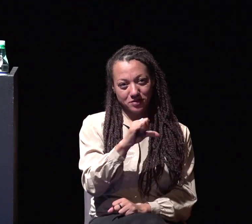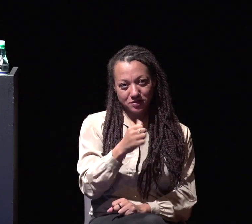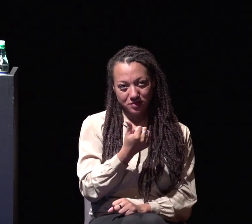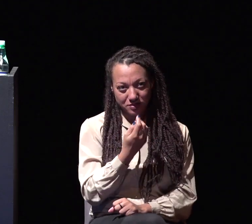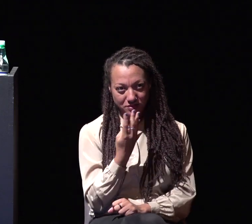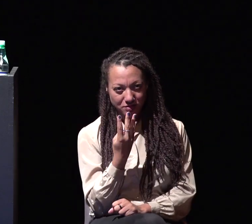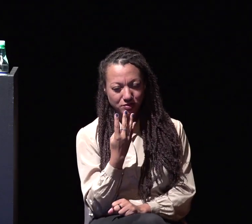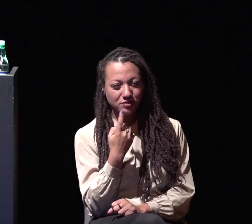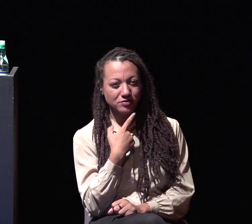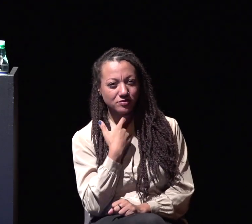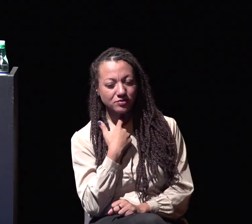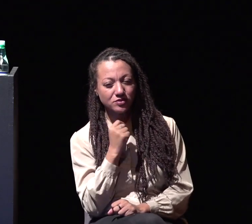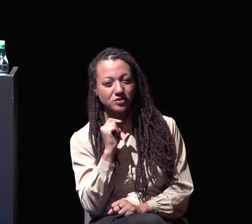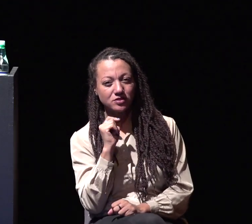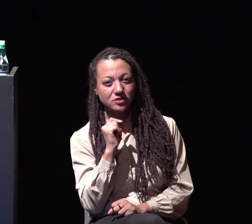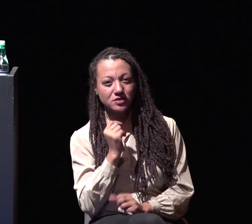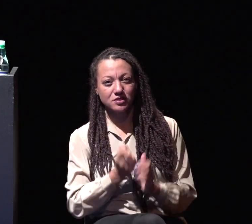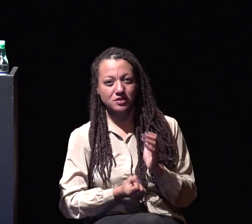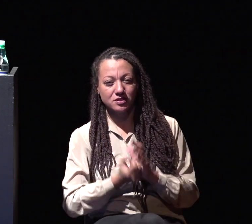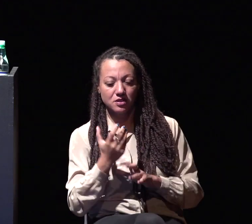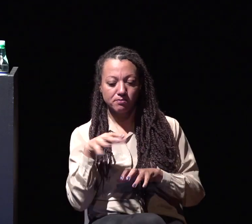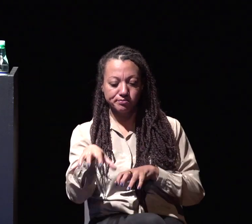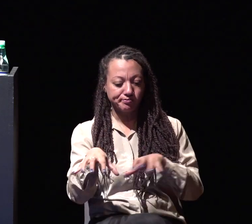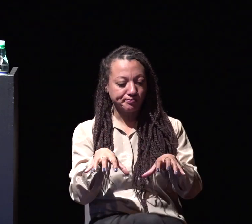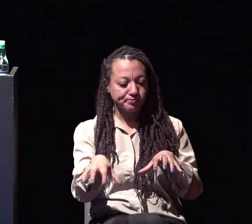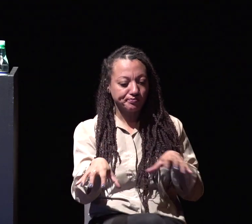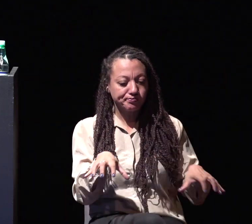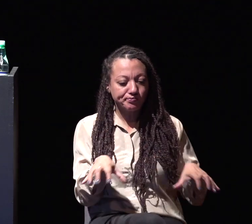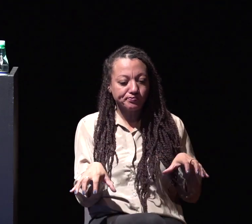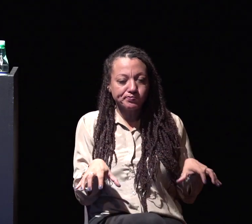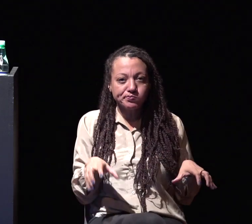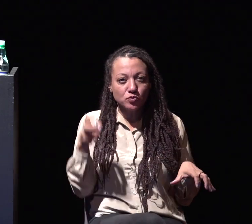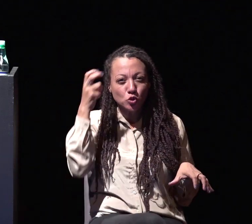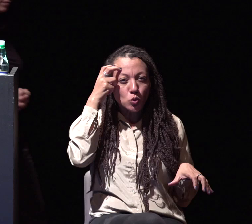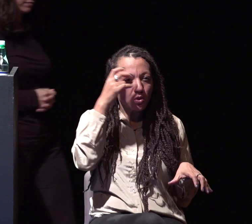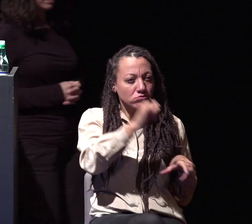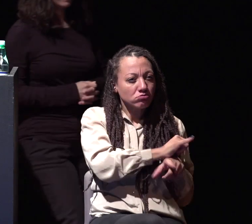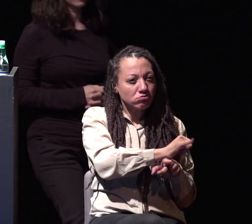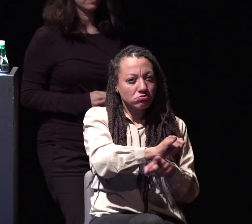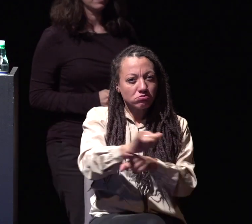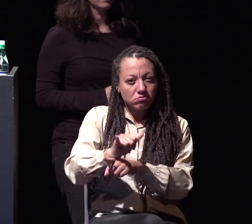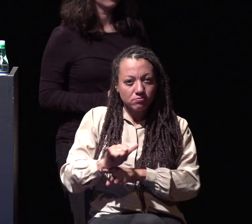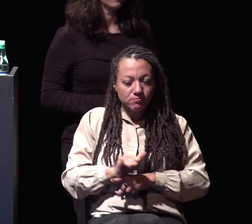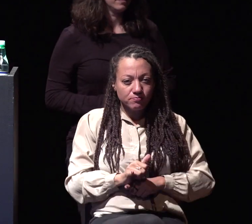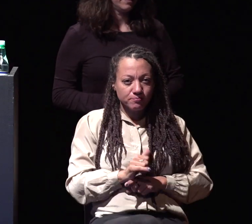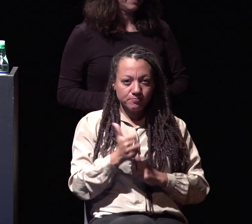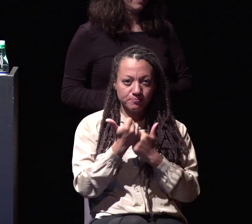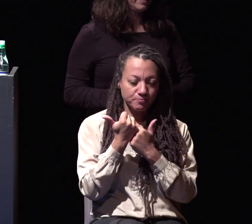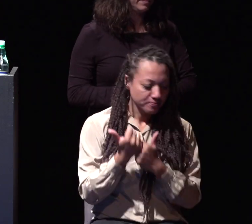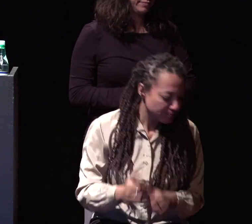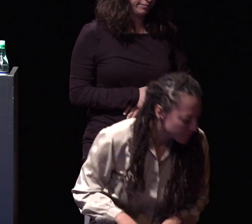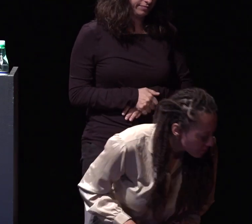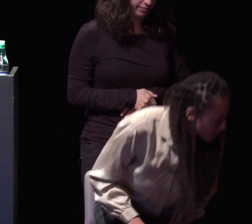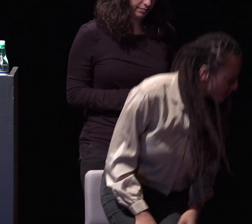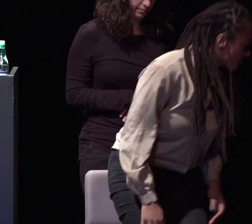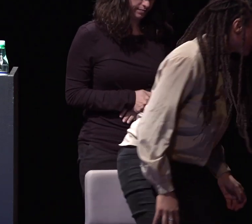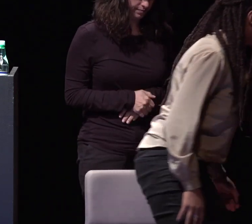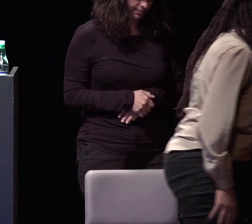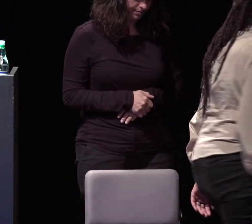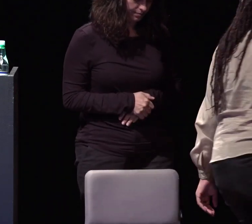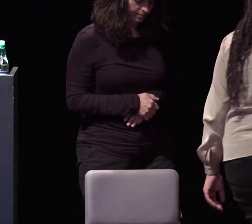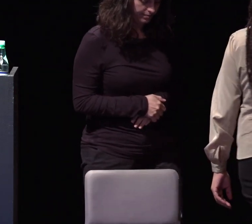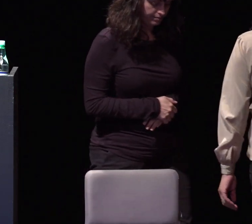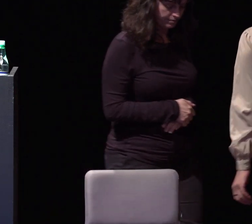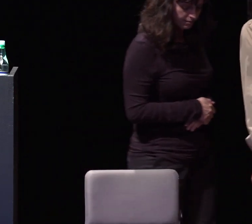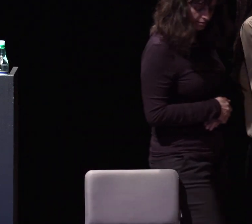a construção de diversas instalações culturais em áreas estratégicas de empreendimentos imobiliários na cidade.